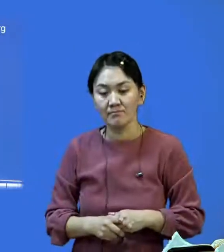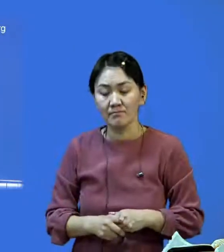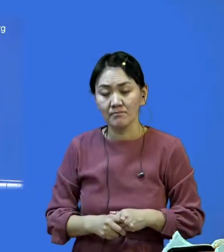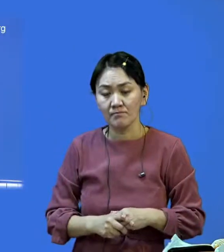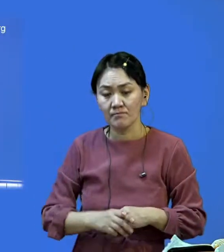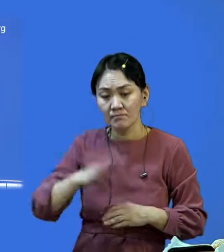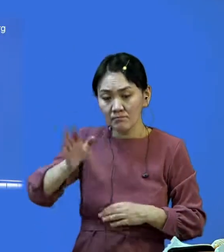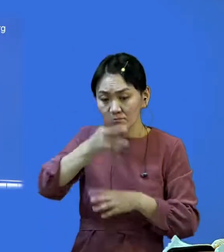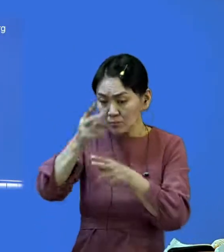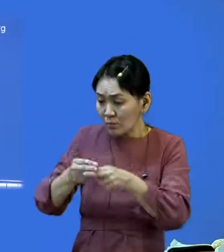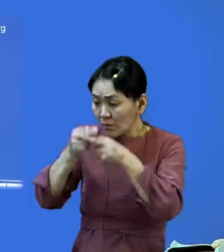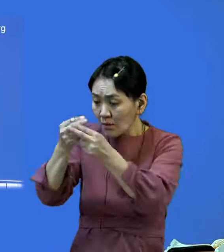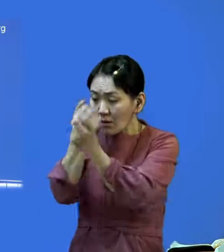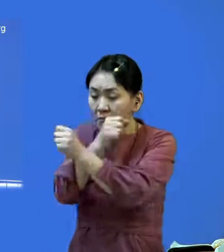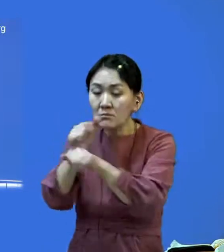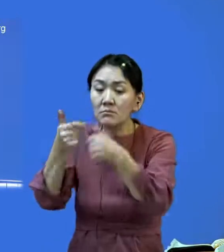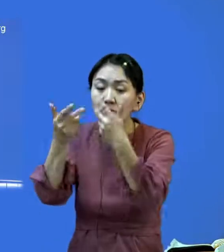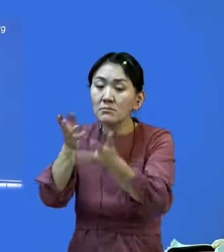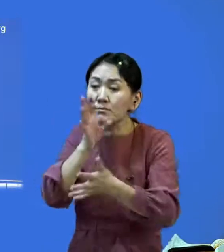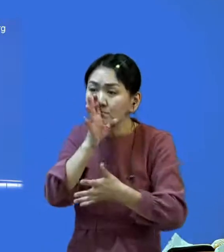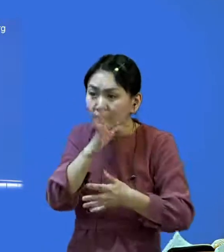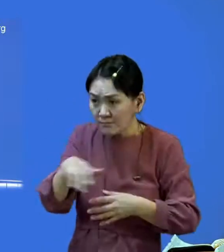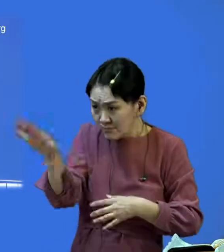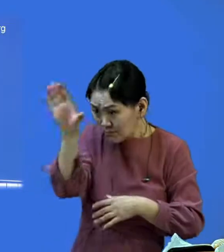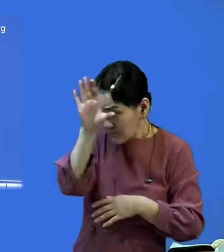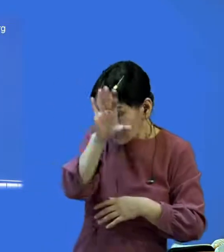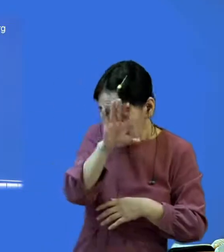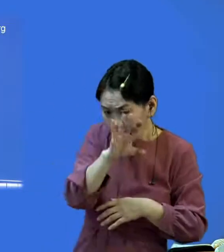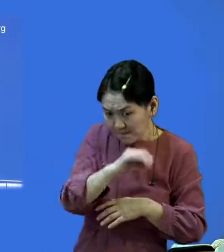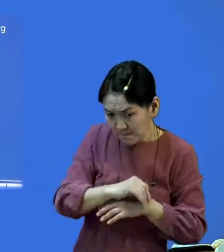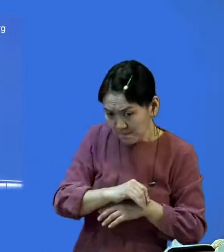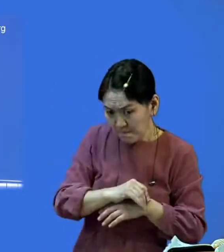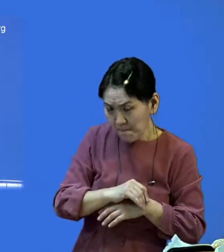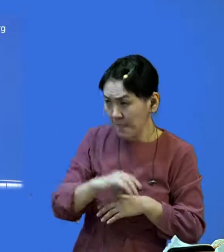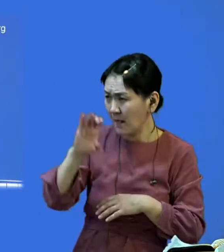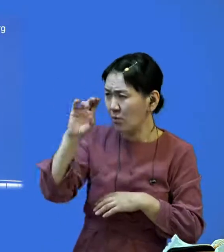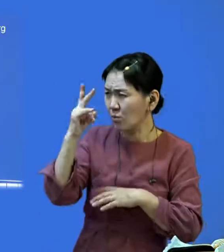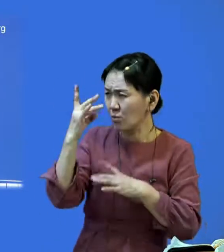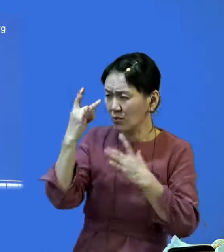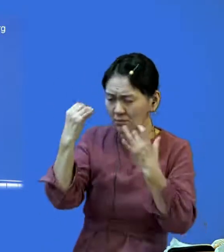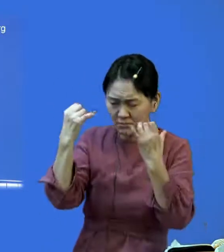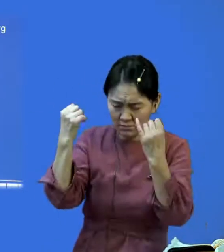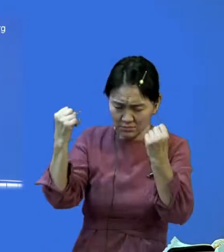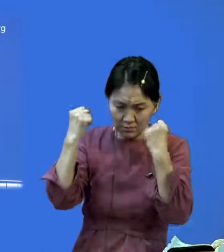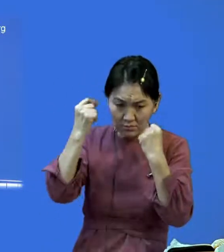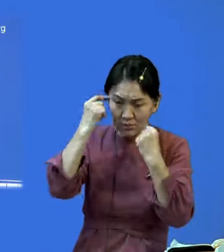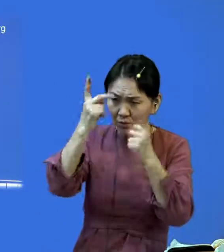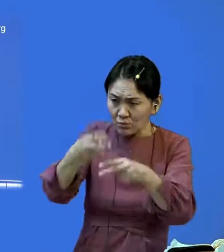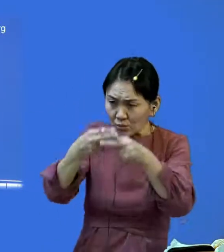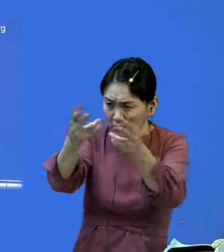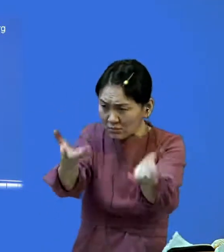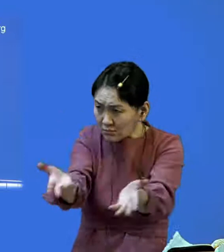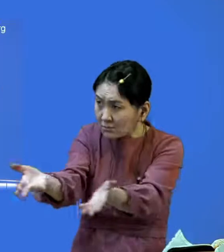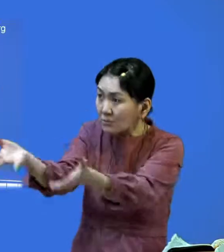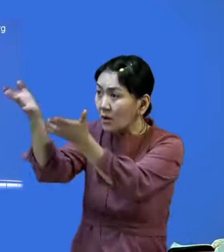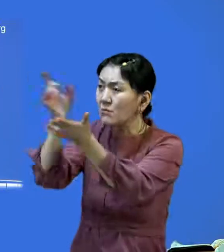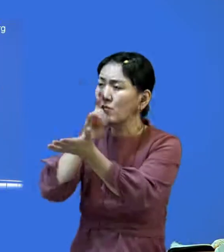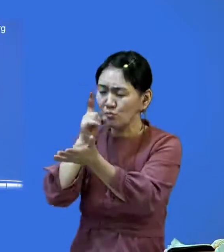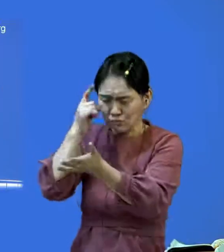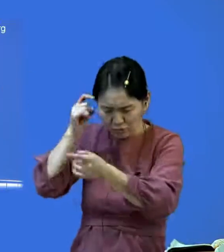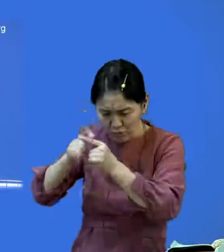Бид нарыг аврахын төлөө бид тэрнийг тэр сүр жавхланд аваачихын тулд эзэн түүнийг үлдсэн. Бид